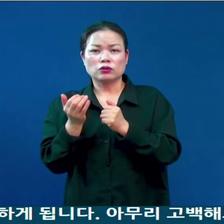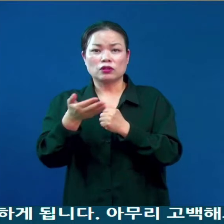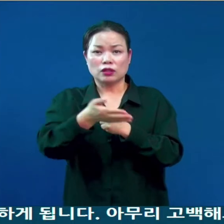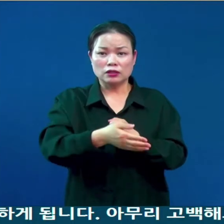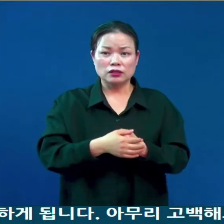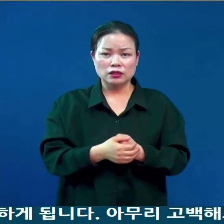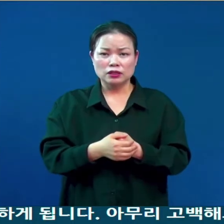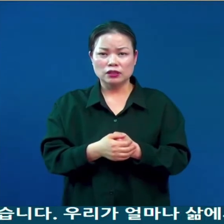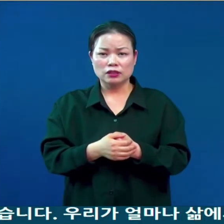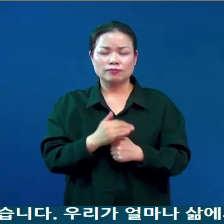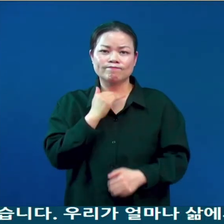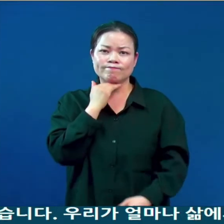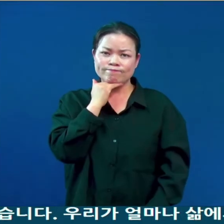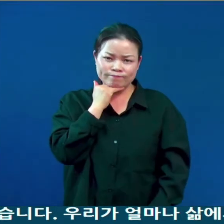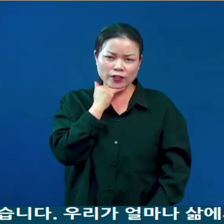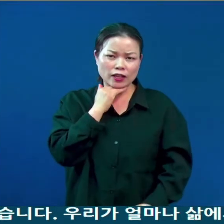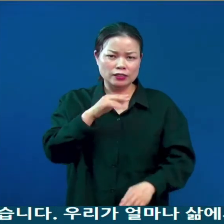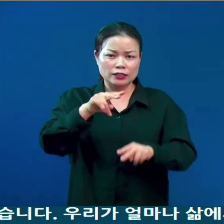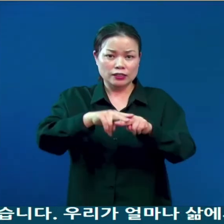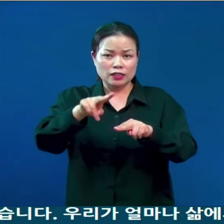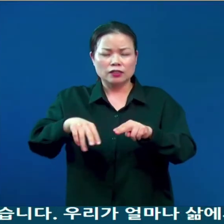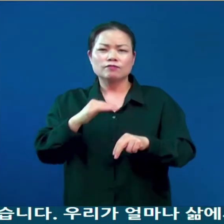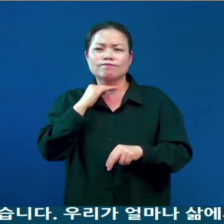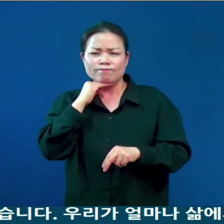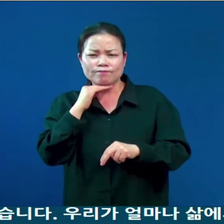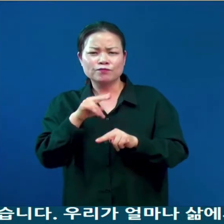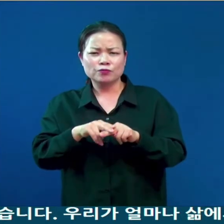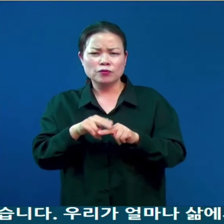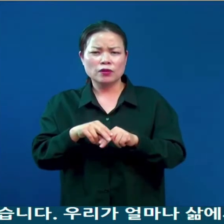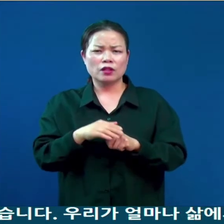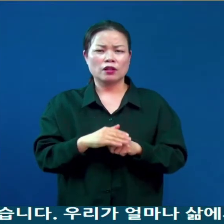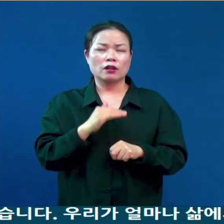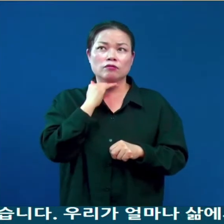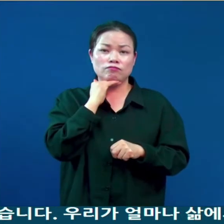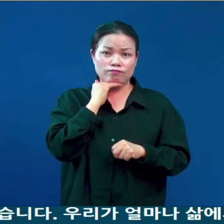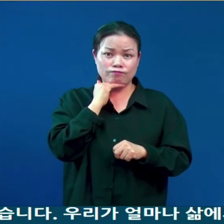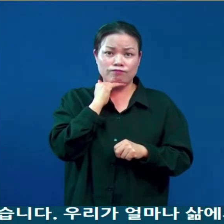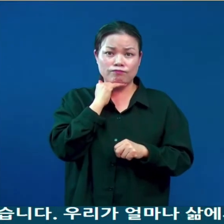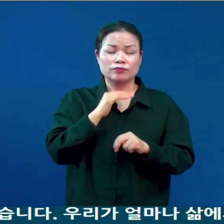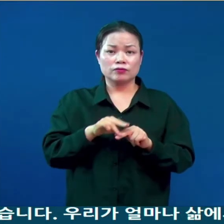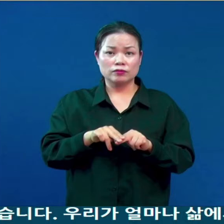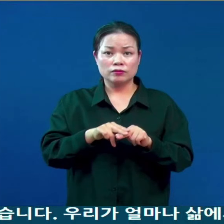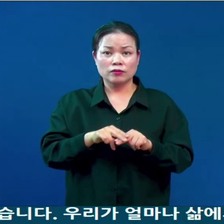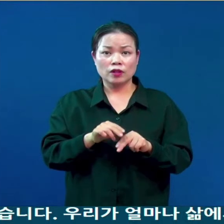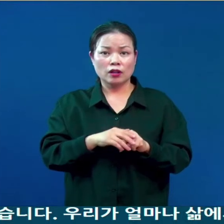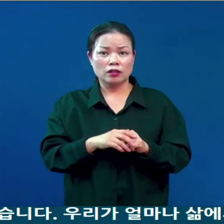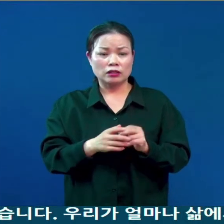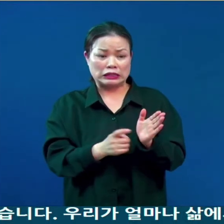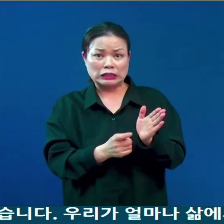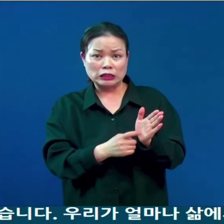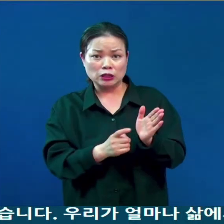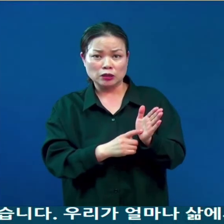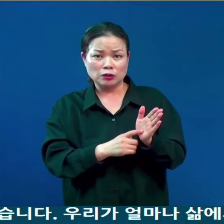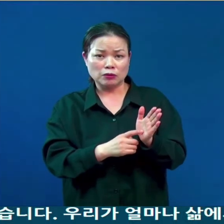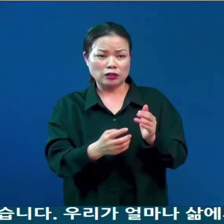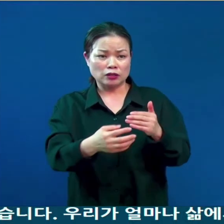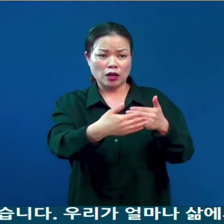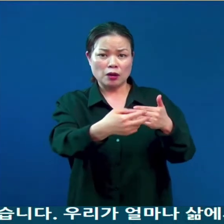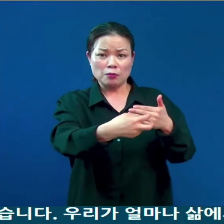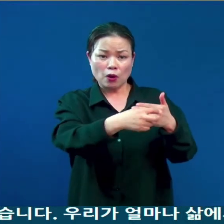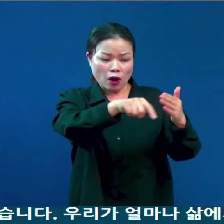이제 대기실에서 이제 그 하잖아요. 대기실에서 이제 기다리고 있는데 이제 그 응급 환자 병동